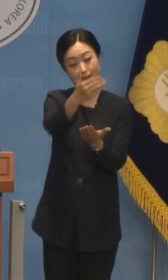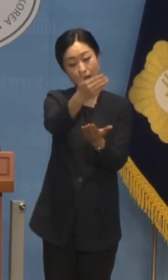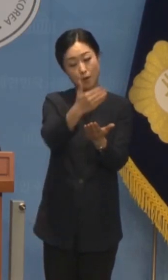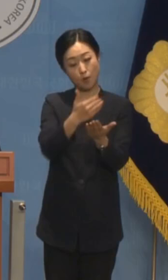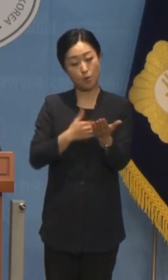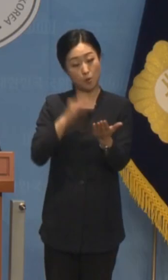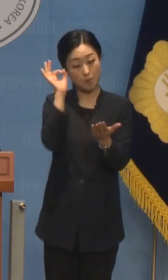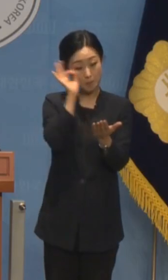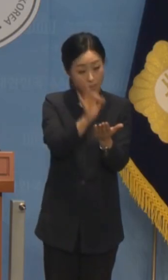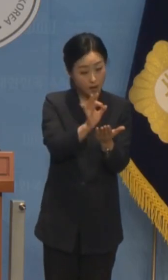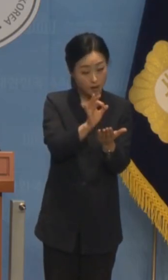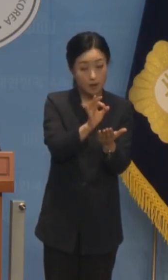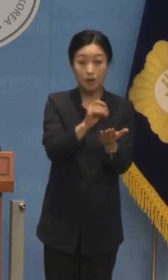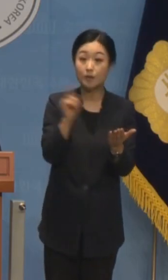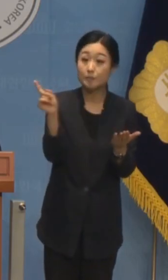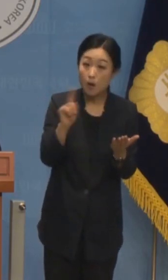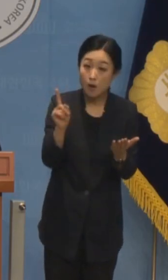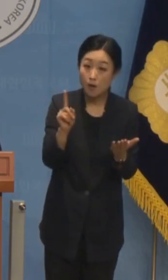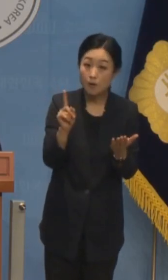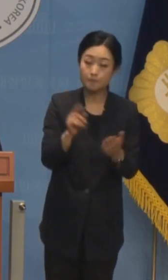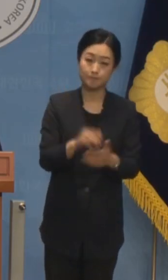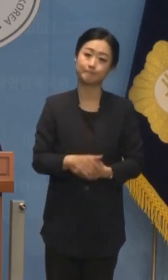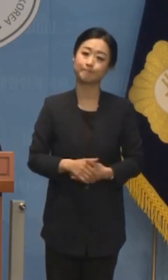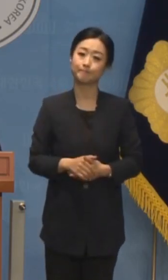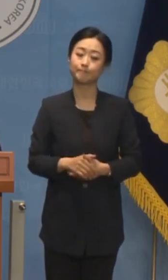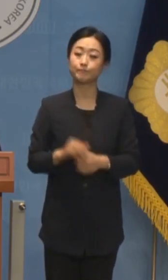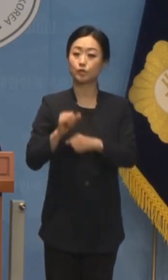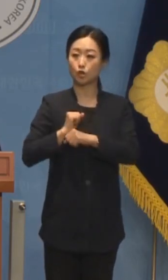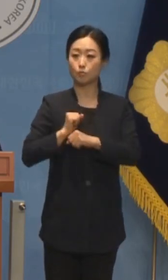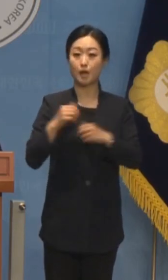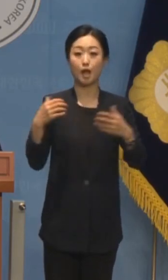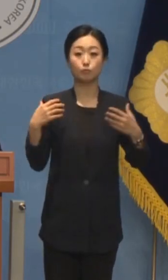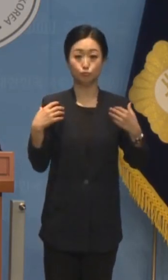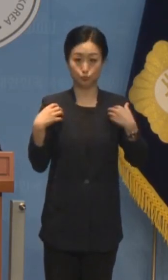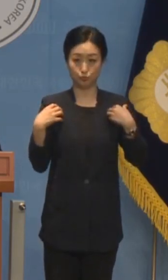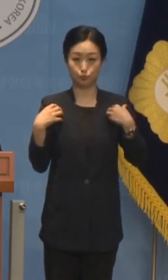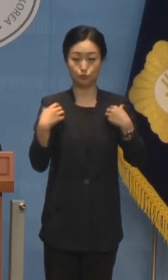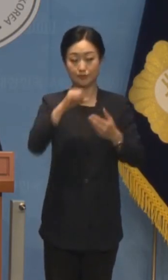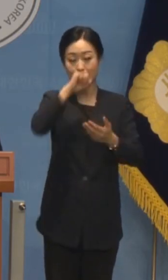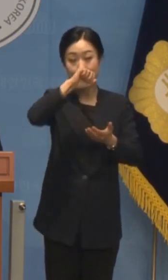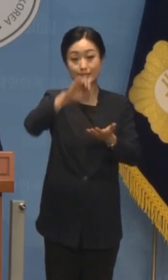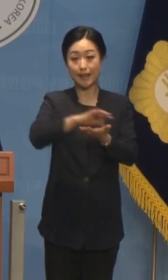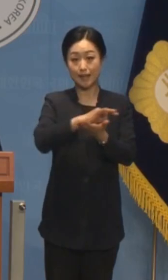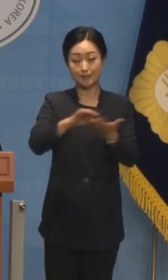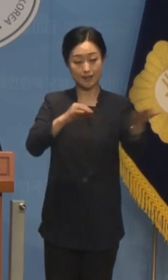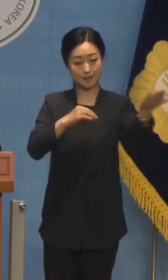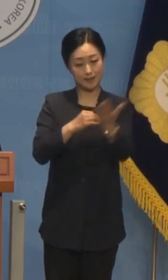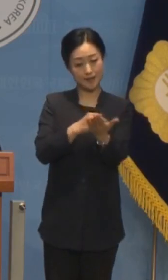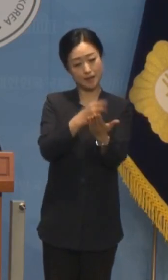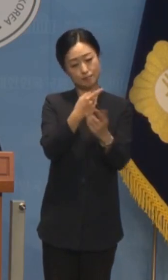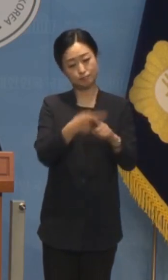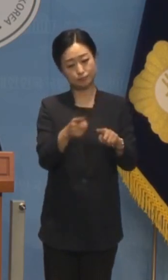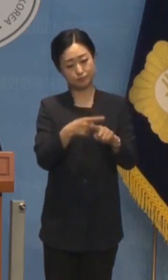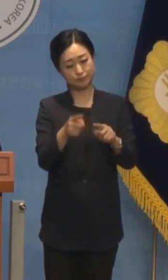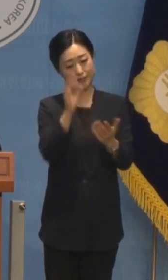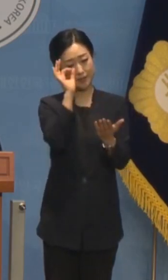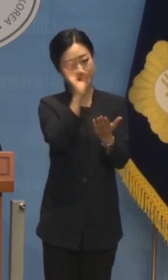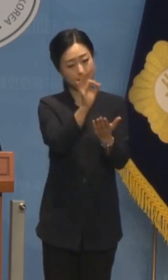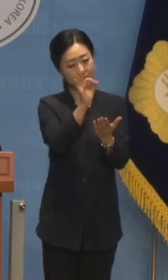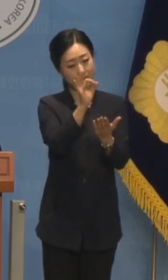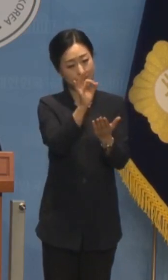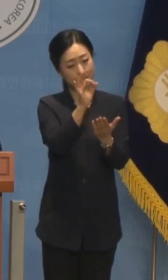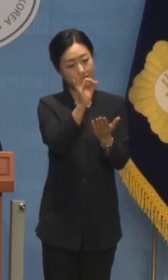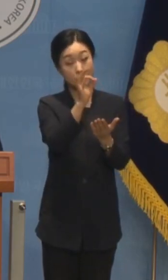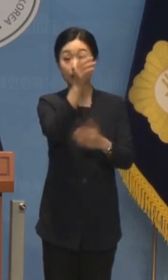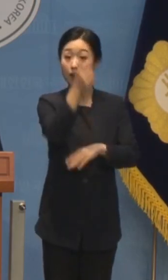반영되어 있을까요 저희가 국방부로부터 제출한 자료를 일일히 분석하였습니다